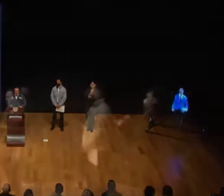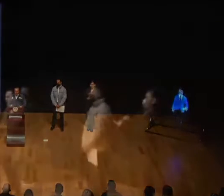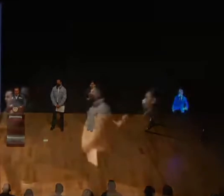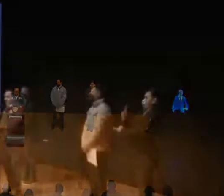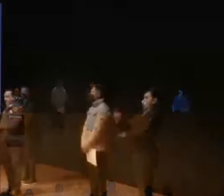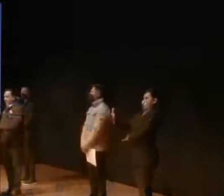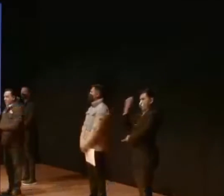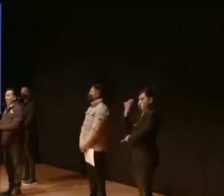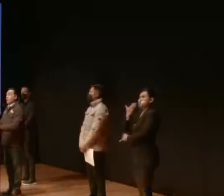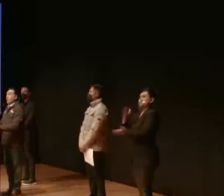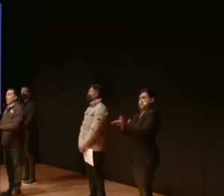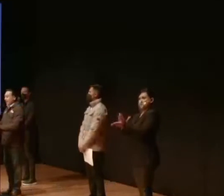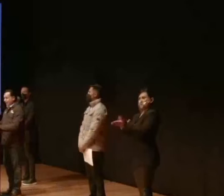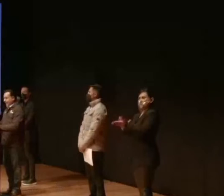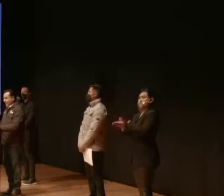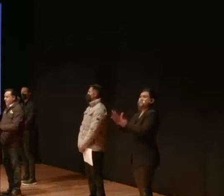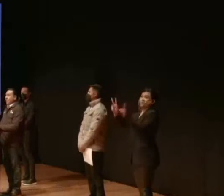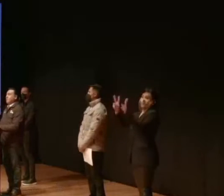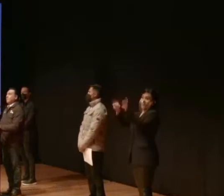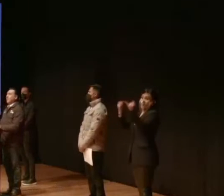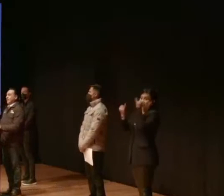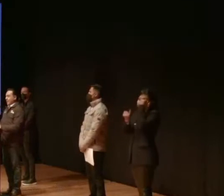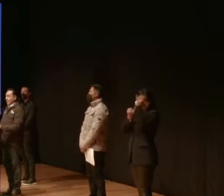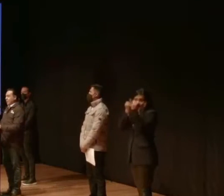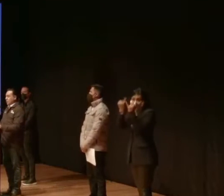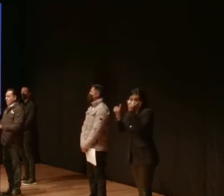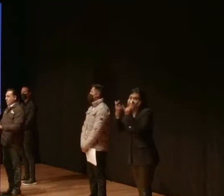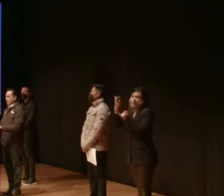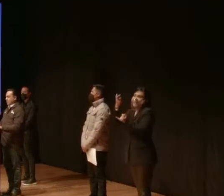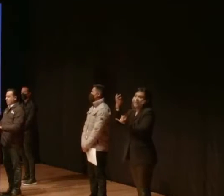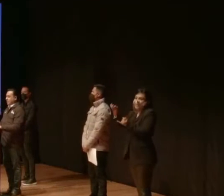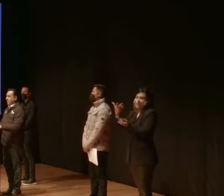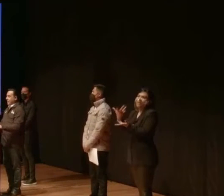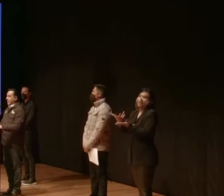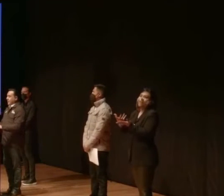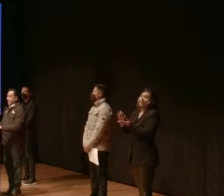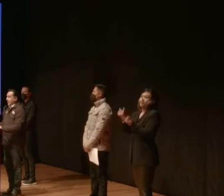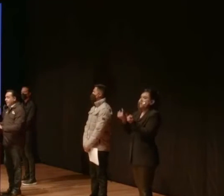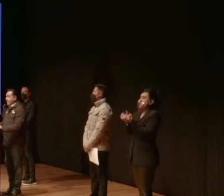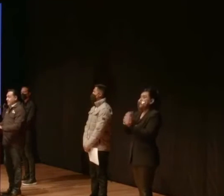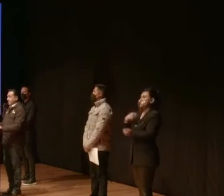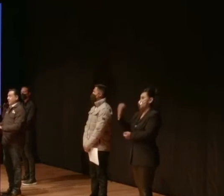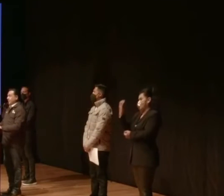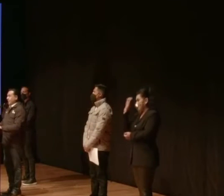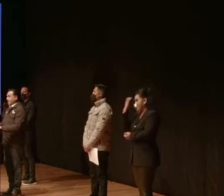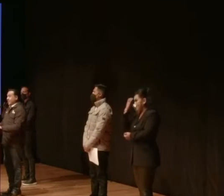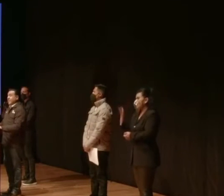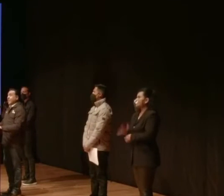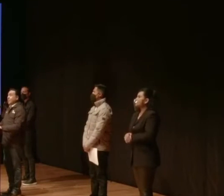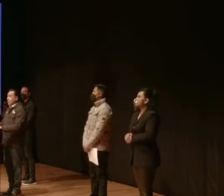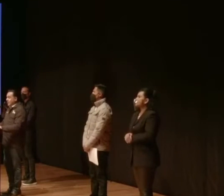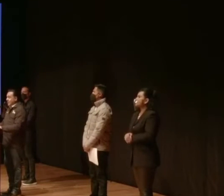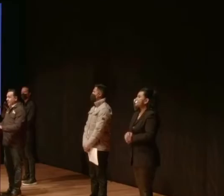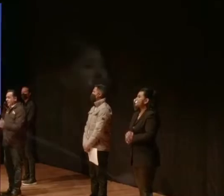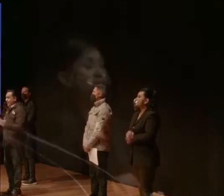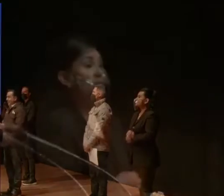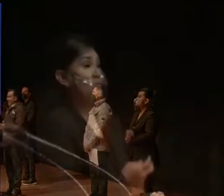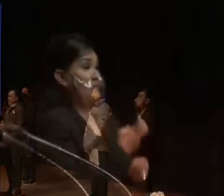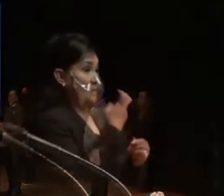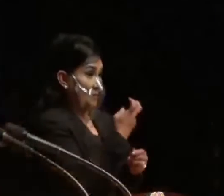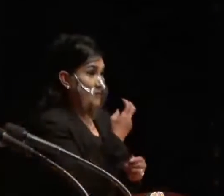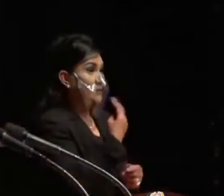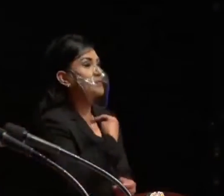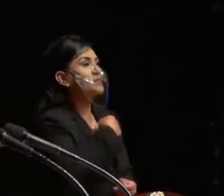lo que tiene que ver con la economía creativa y del conocimiento. Y es entendiendo esta